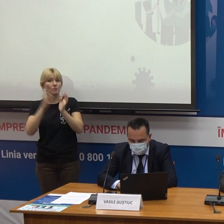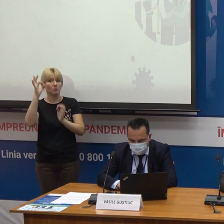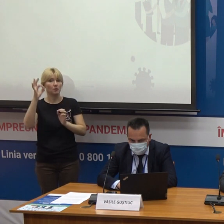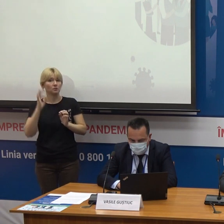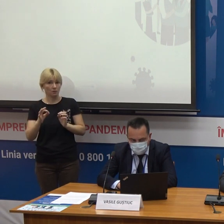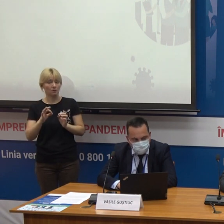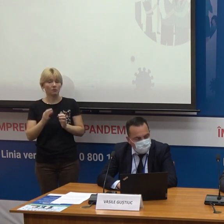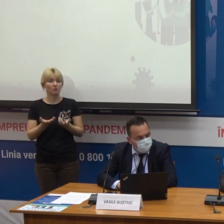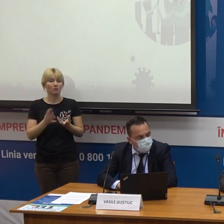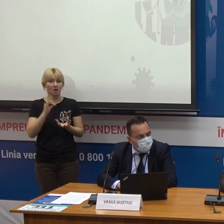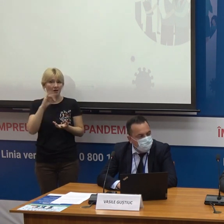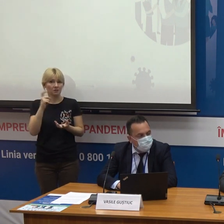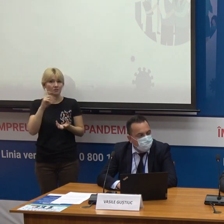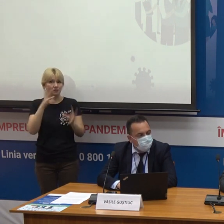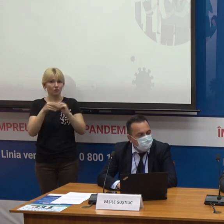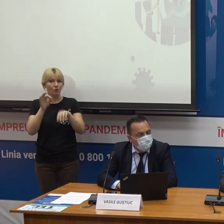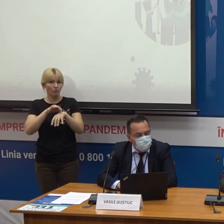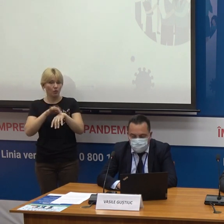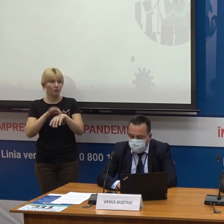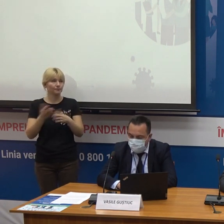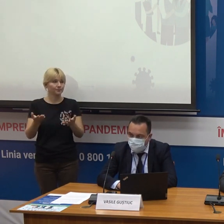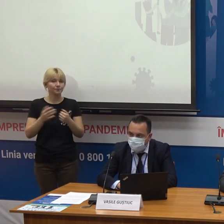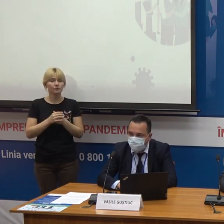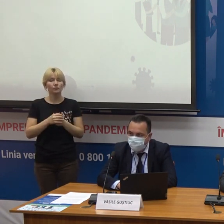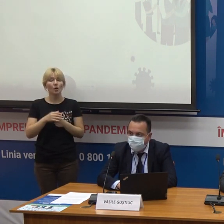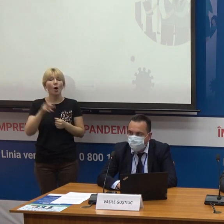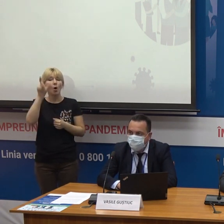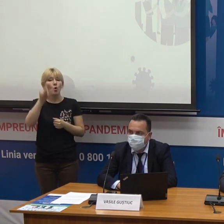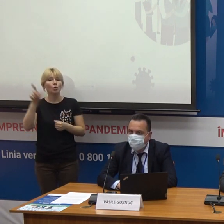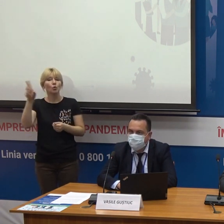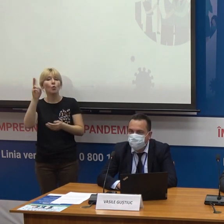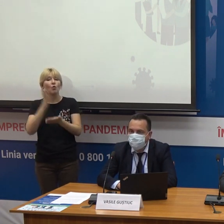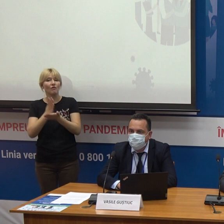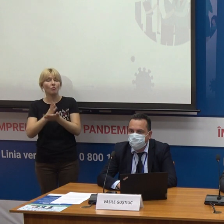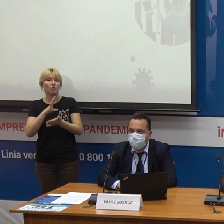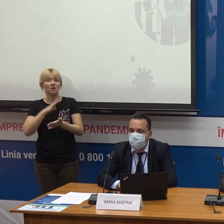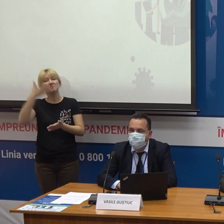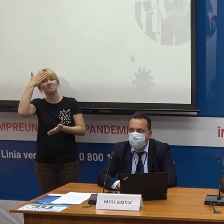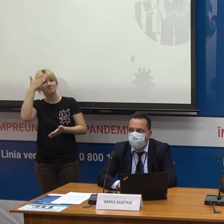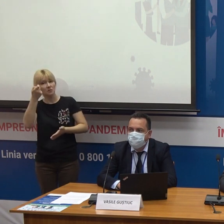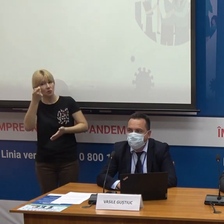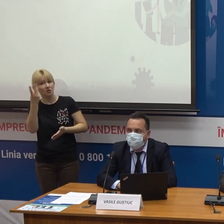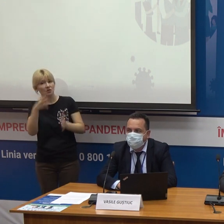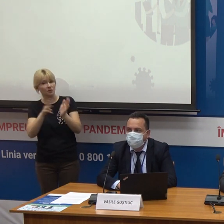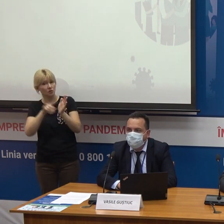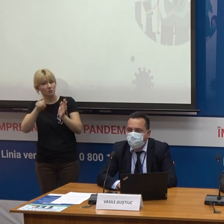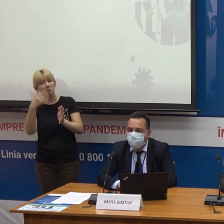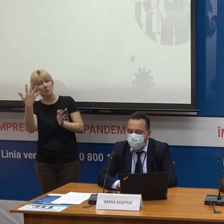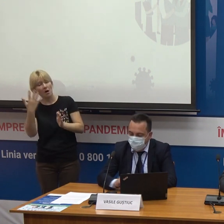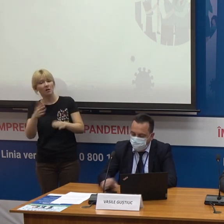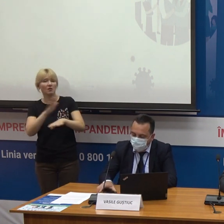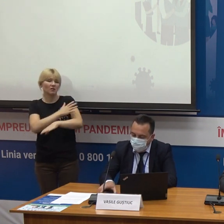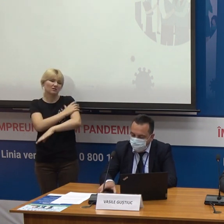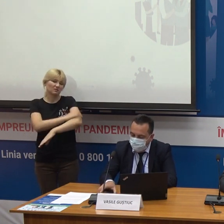93,09% din total, și anume au avut dureri locale, febră până la 38,5,